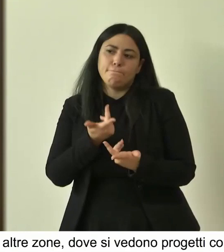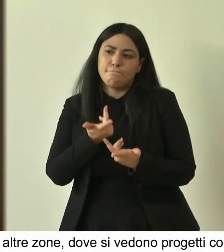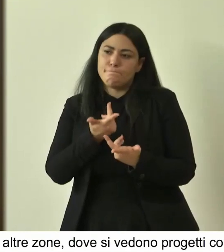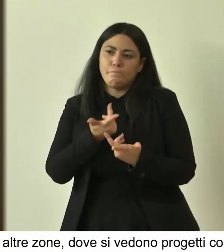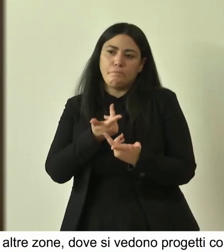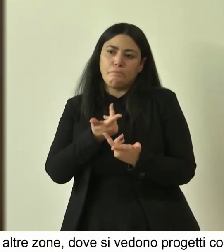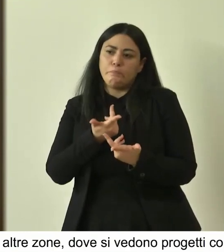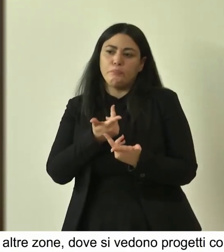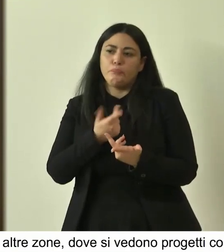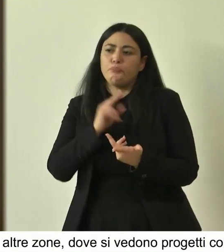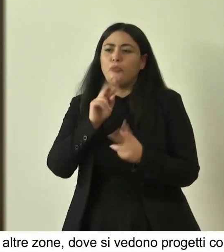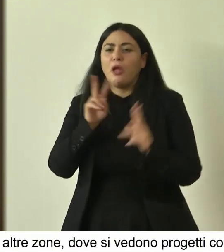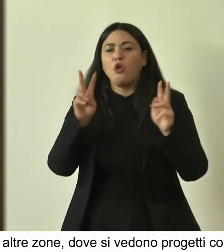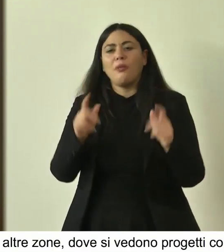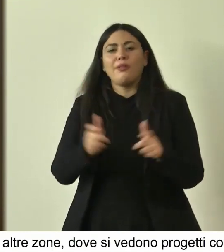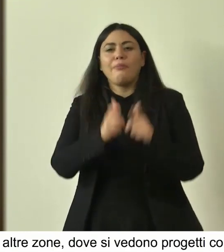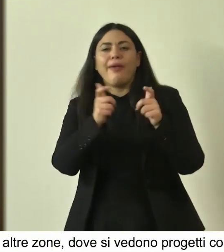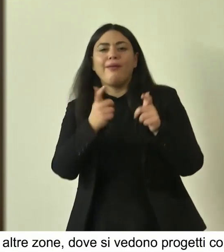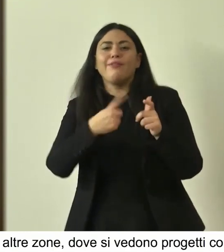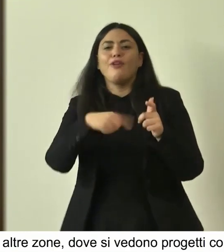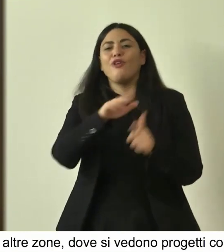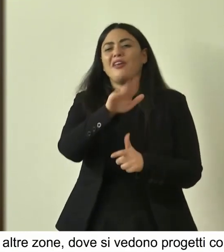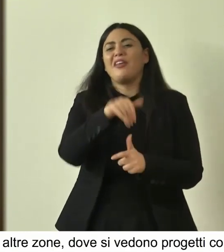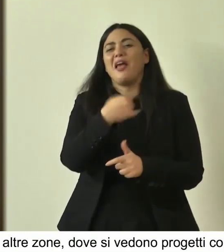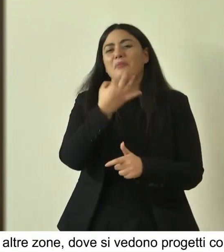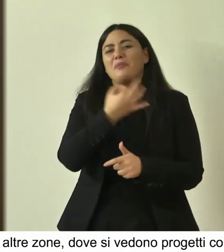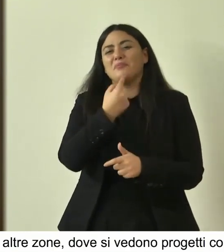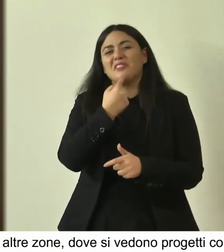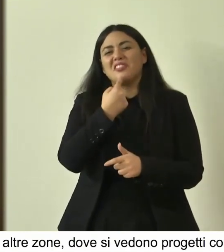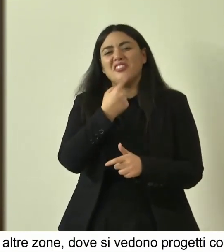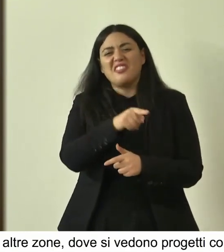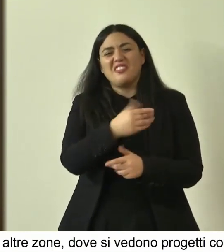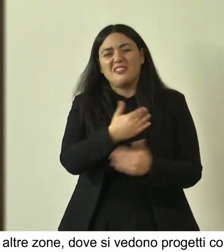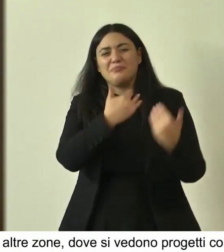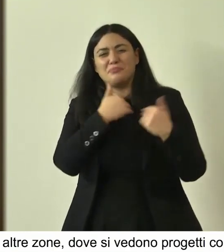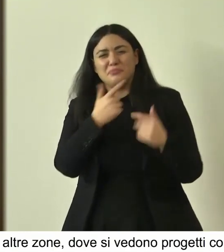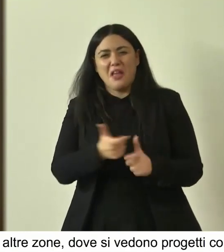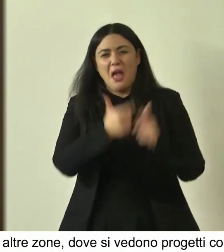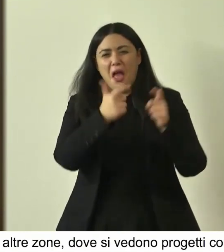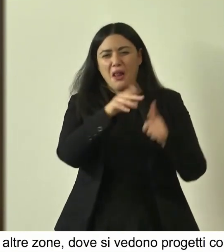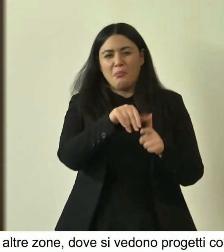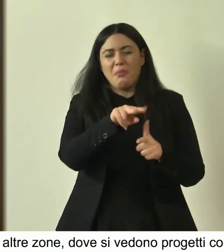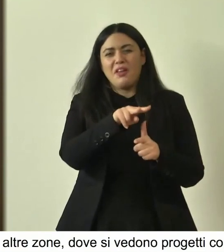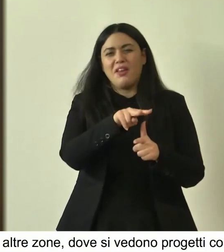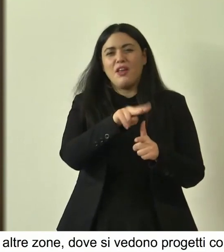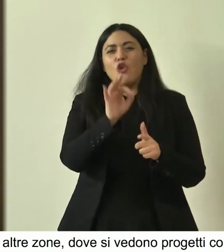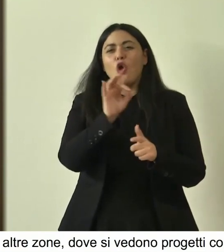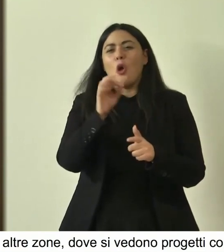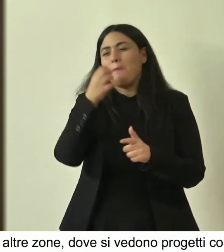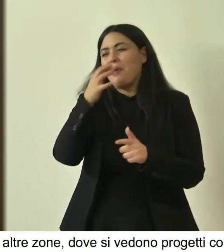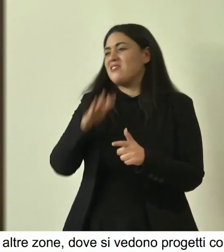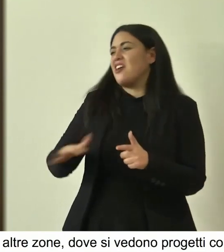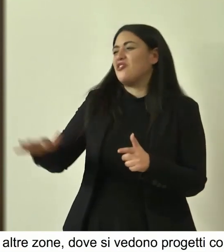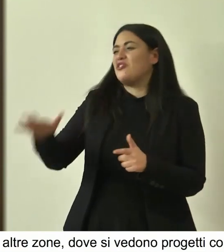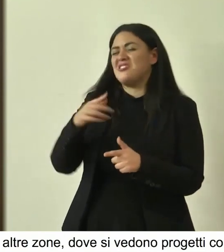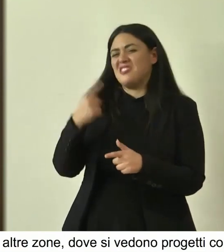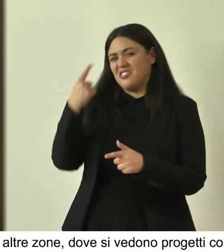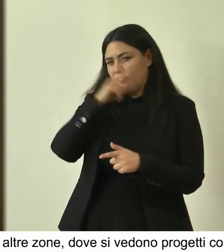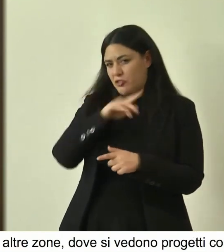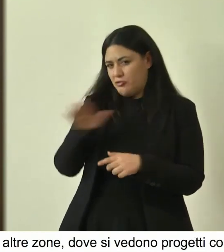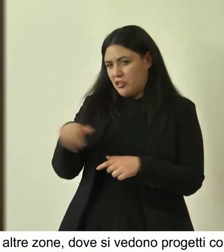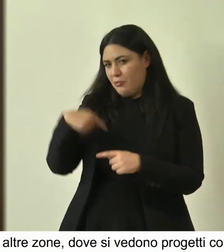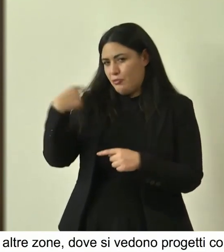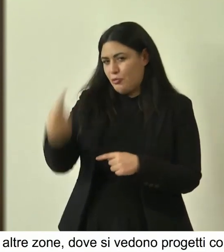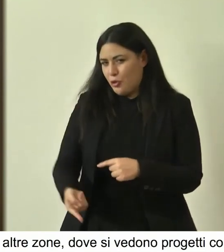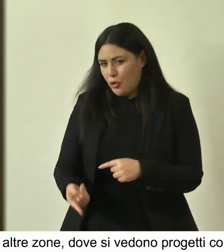di piante, ci viene in mente sempre il vivaista. Difficile che ci venga in mente un paesaggista, un architetto, cioè